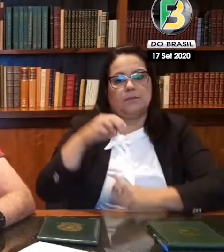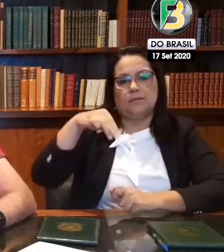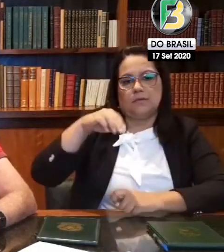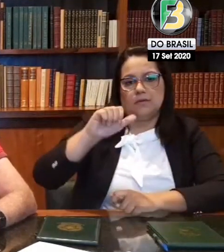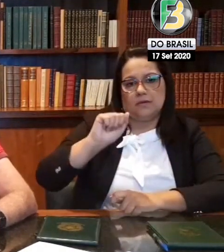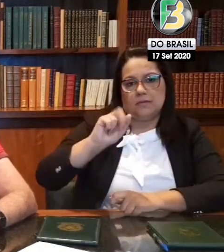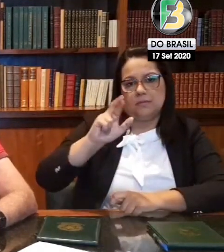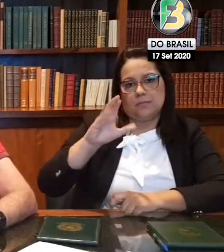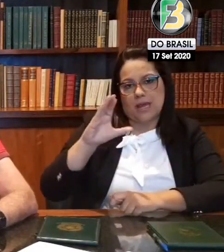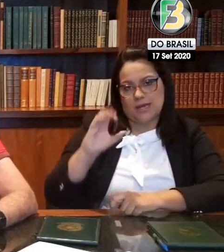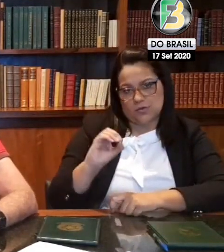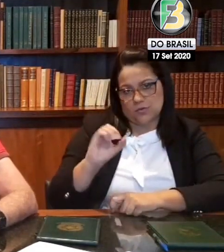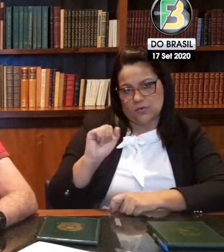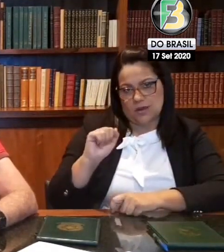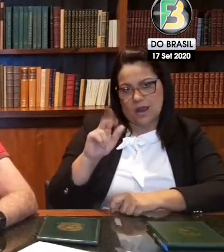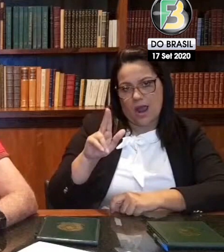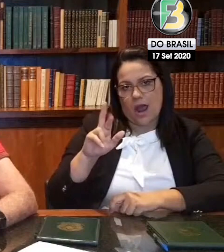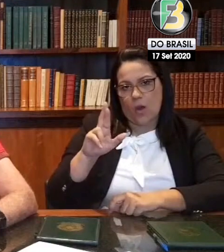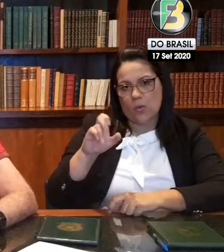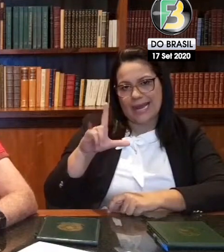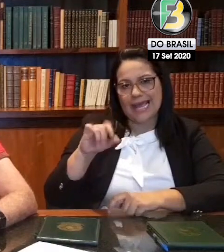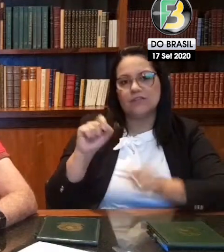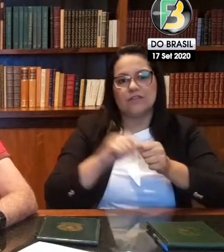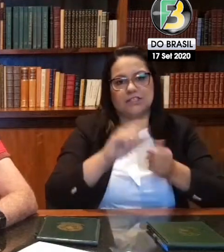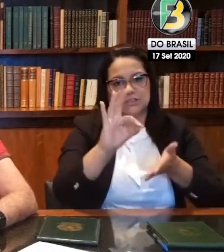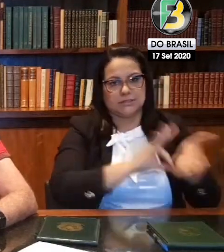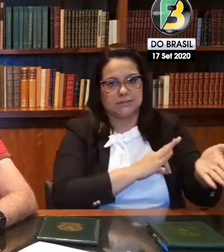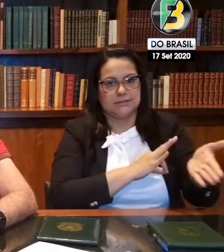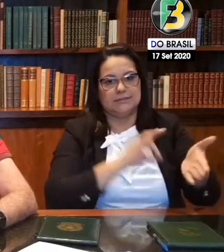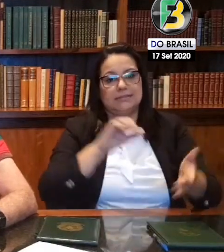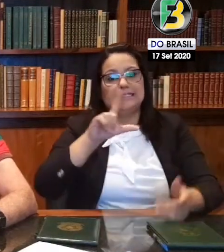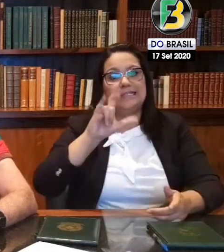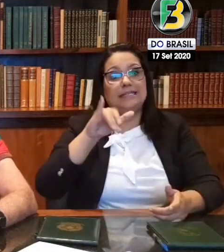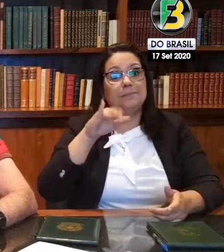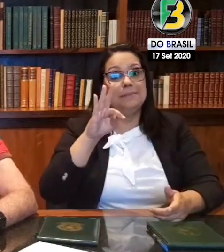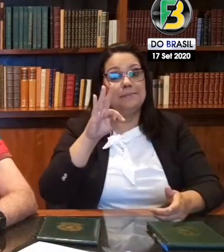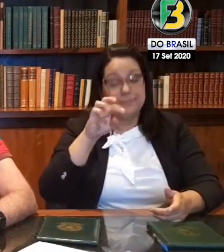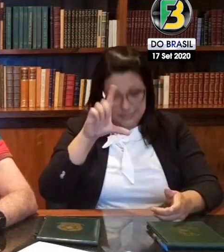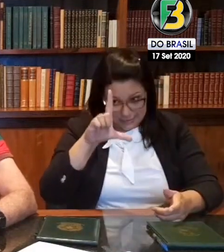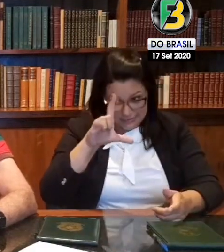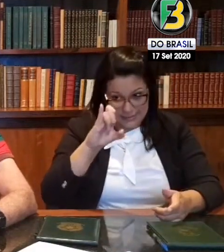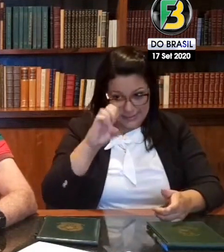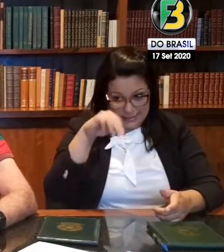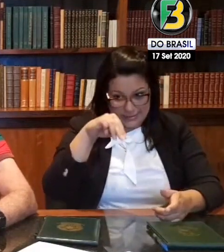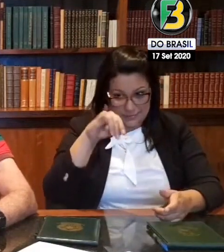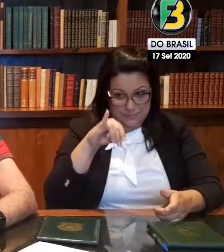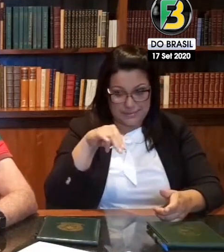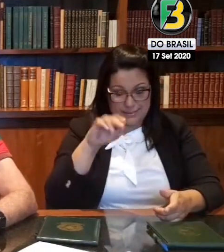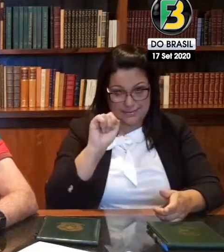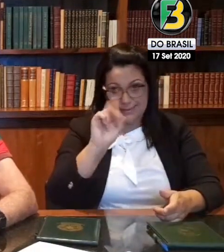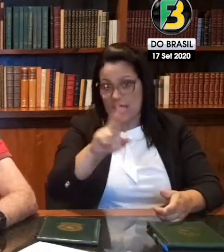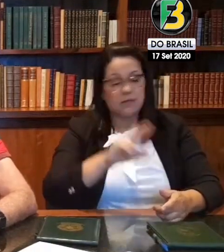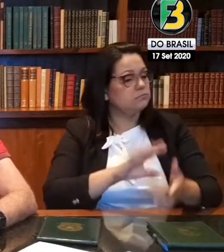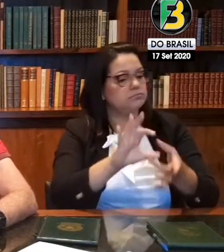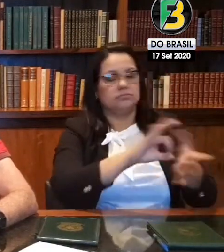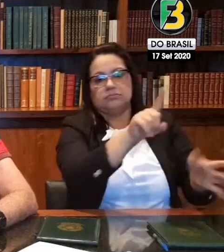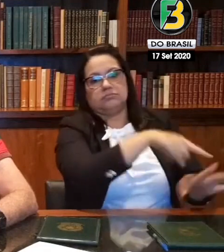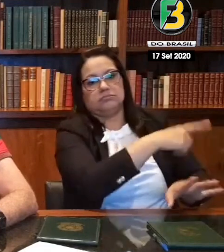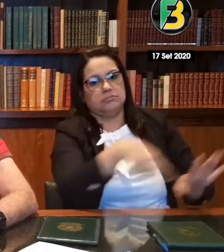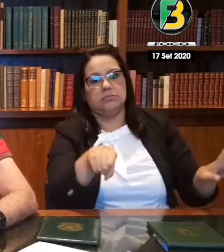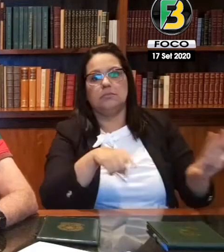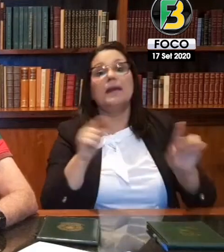suspendendo tudo nesse inquérito, né, até que o meu pedido, né, de ser ouvido por escrito,